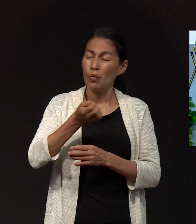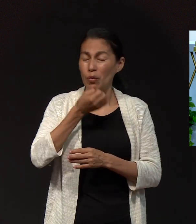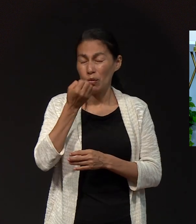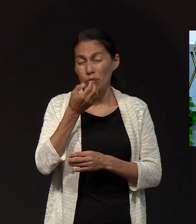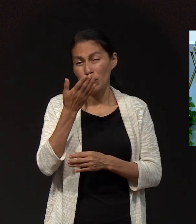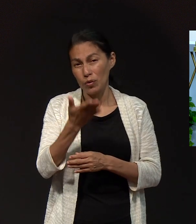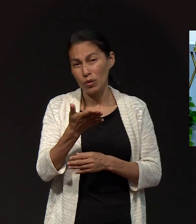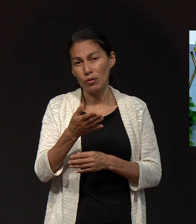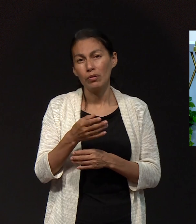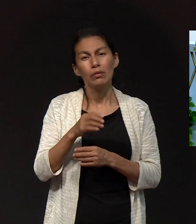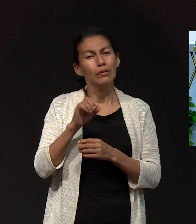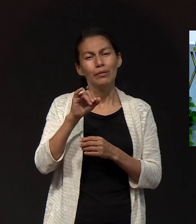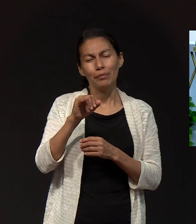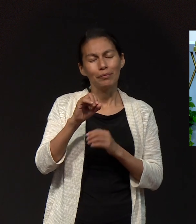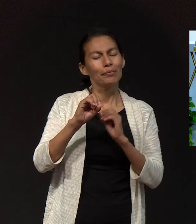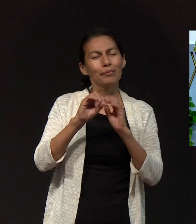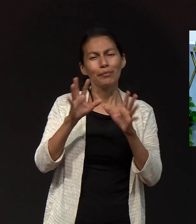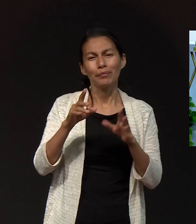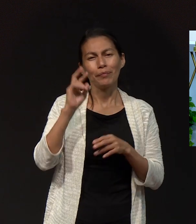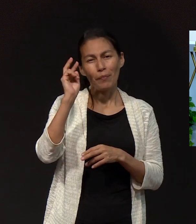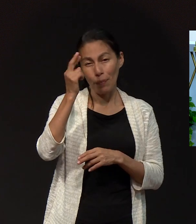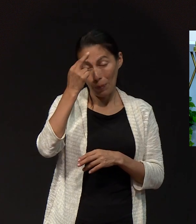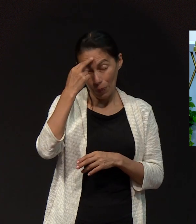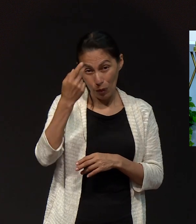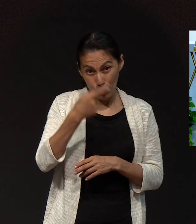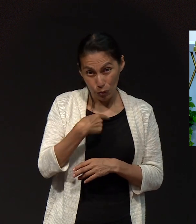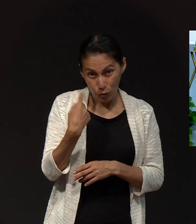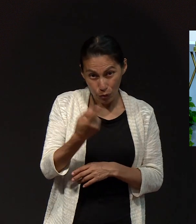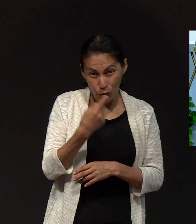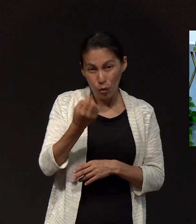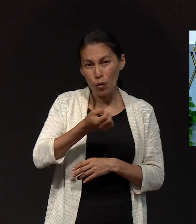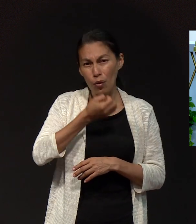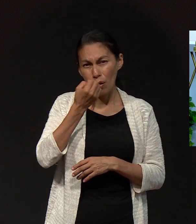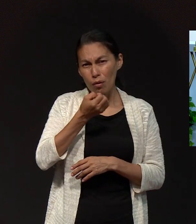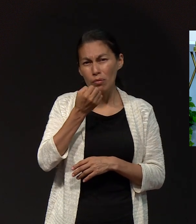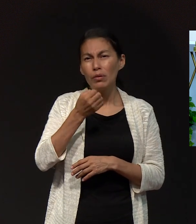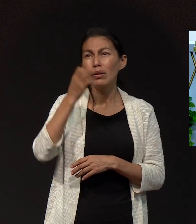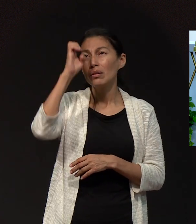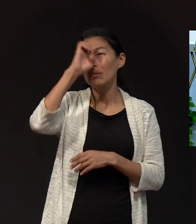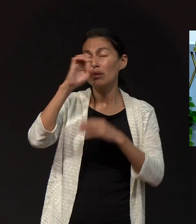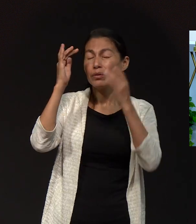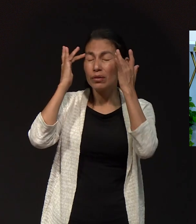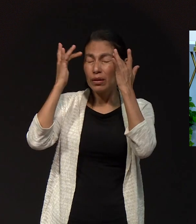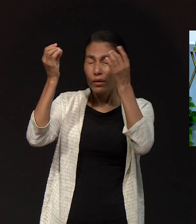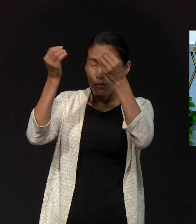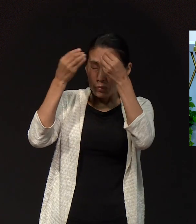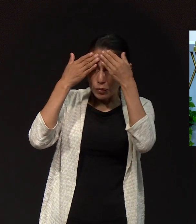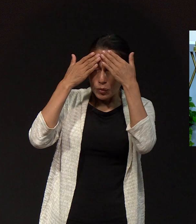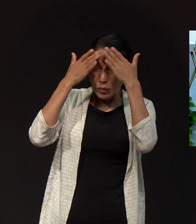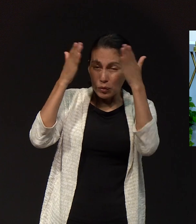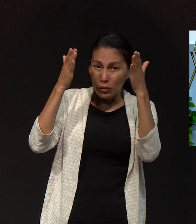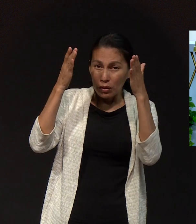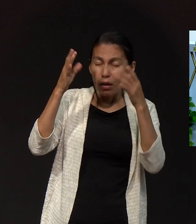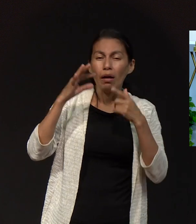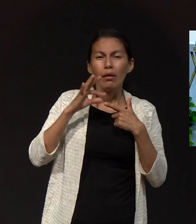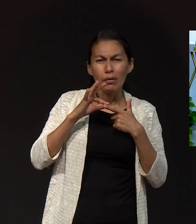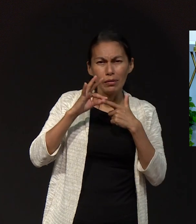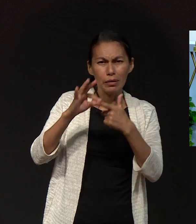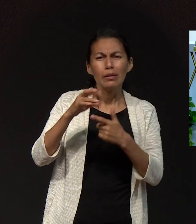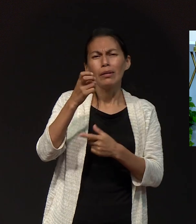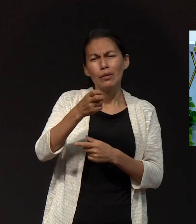Oramos por muchas cosas Que el Espíritu Santo Nos transmite Que debemos orar Porque lo necesitan